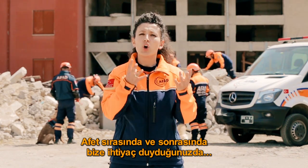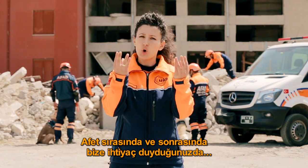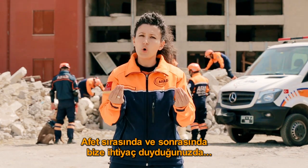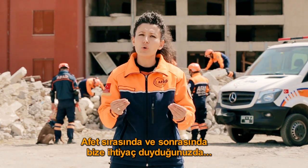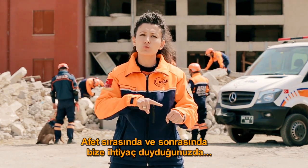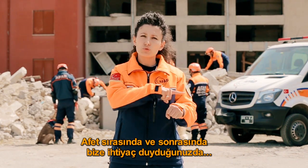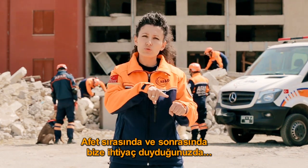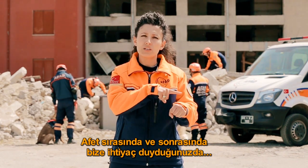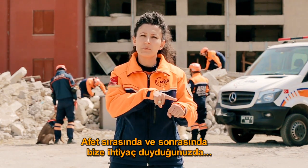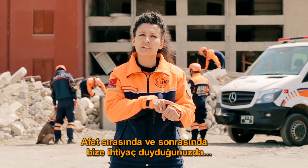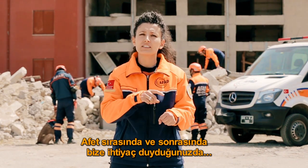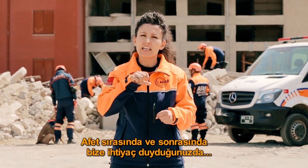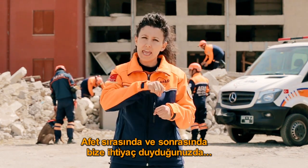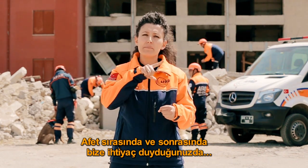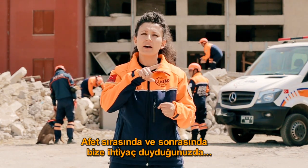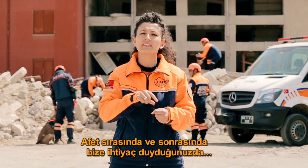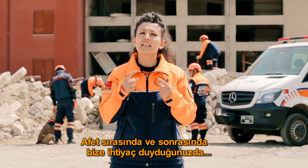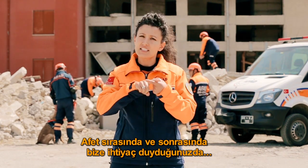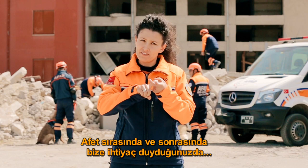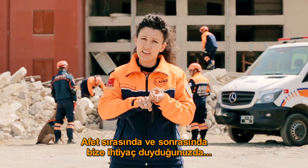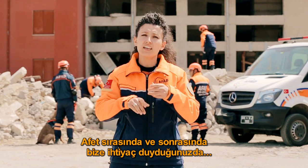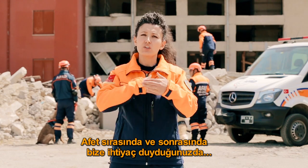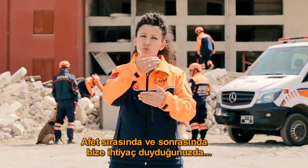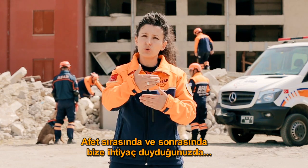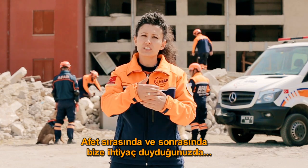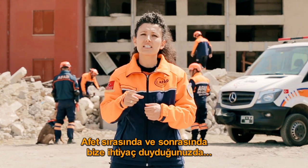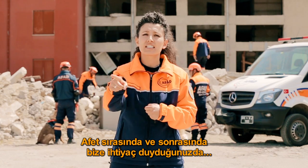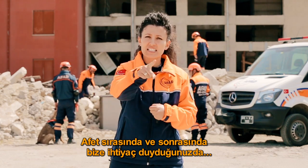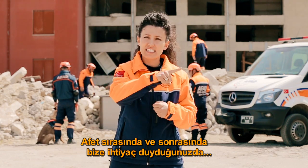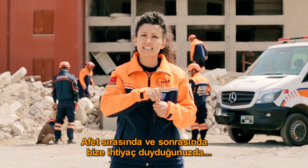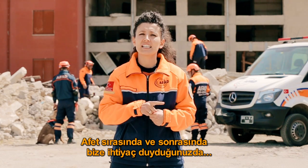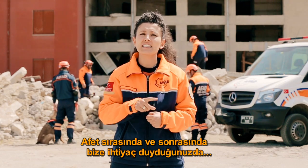Afet sırasında ve sonrasında bize ihtiyaç duyduğunuzda